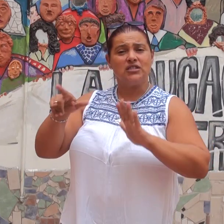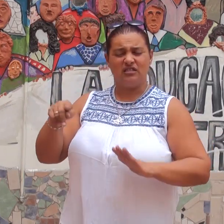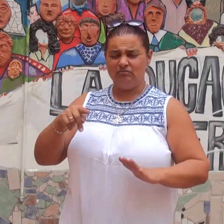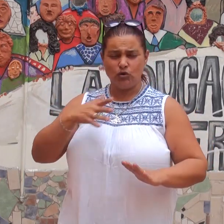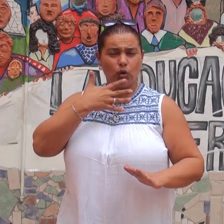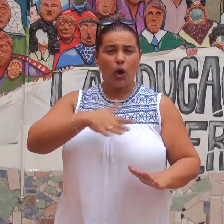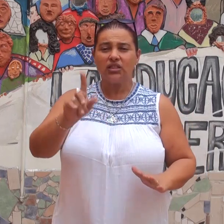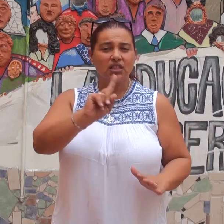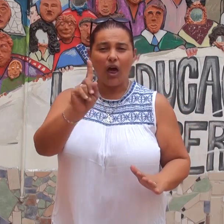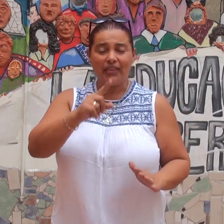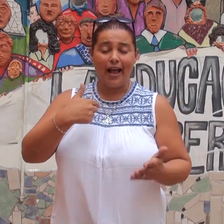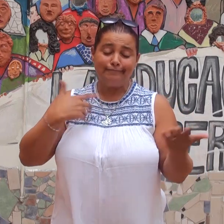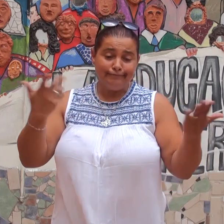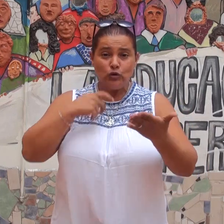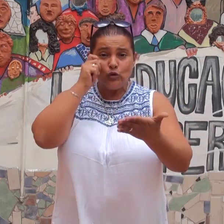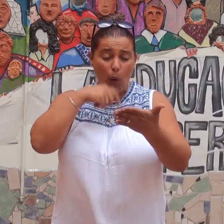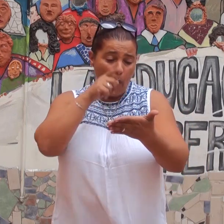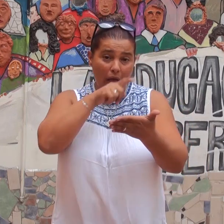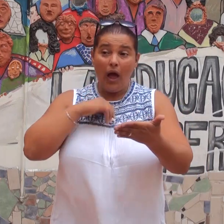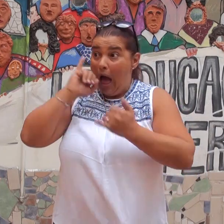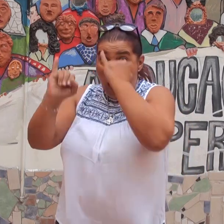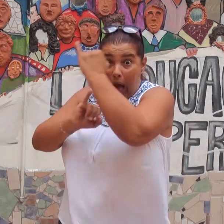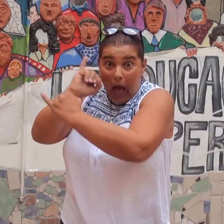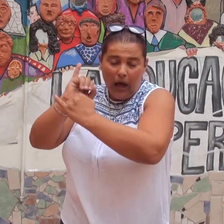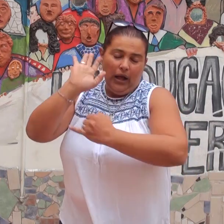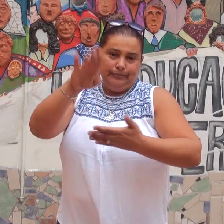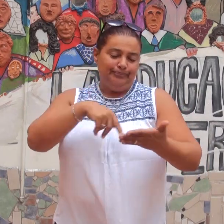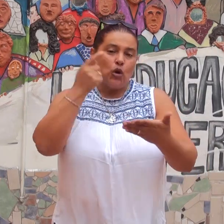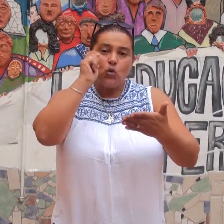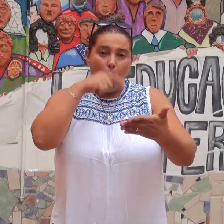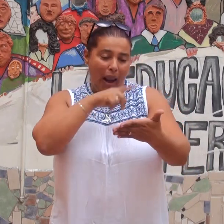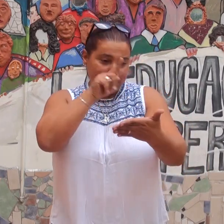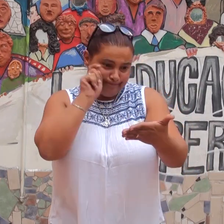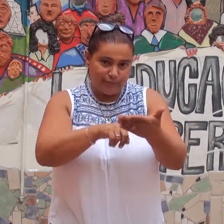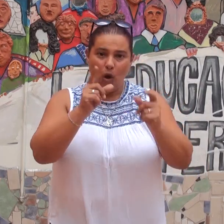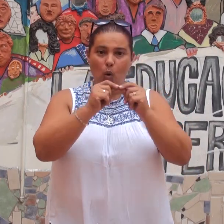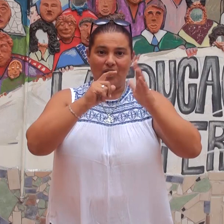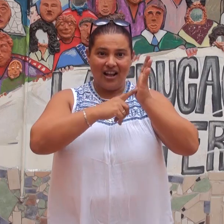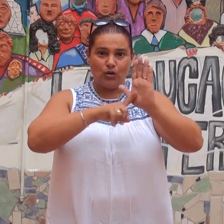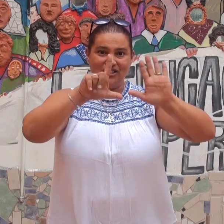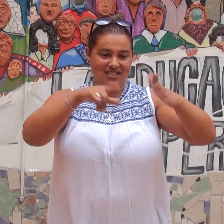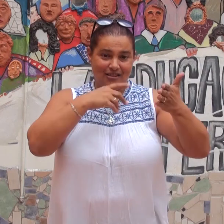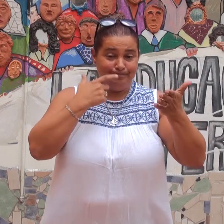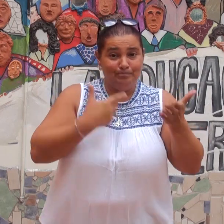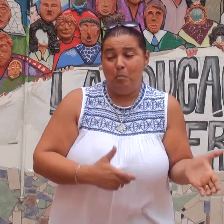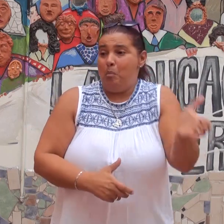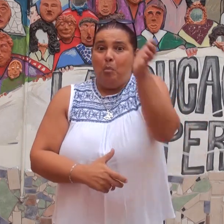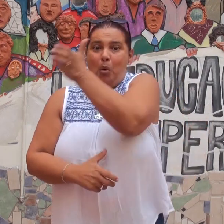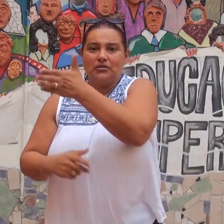Le expliqué sobre el artículo 7 y como no entendía de lo que le estaba hablando, desistí de volver a explicarlo. Tuve que googlear por medio de mi celular sobre el material